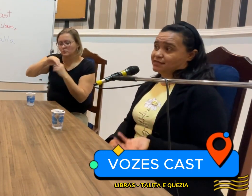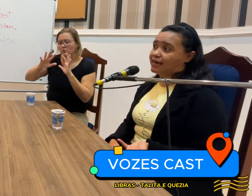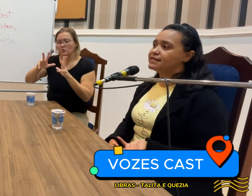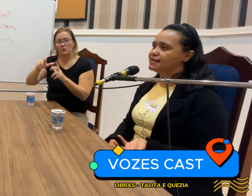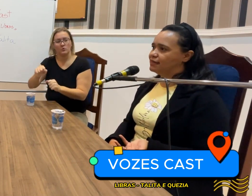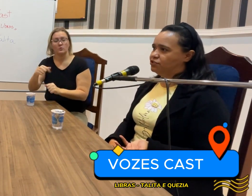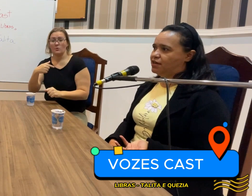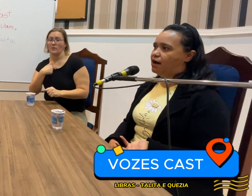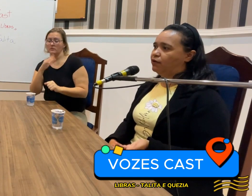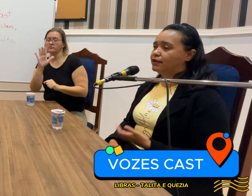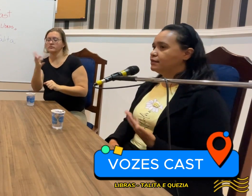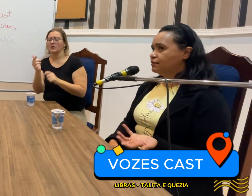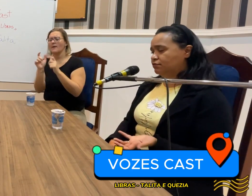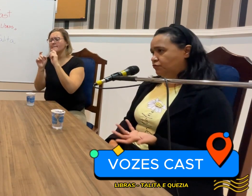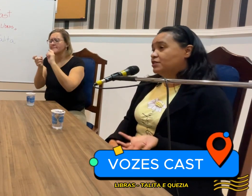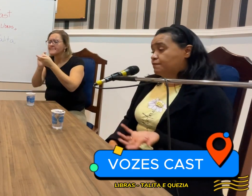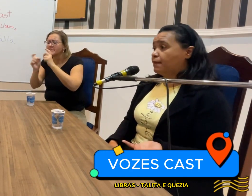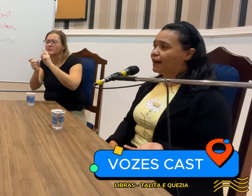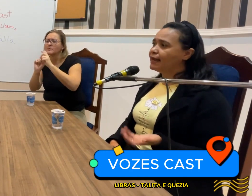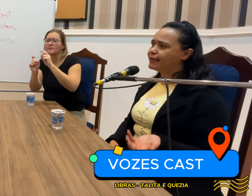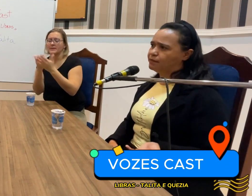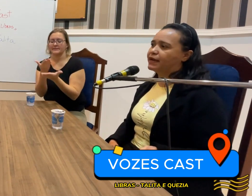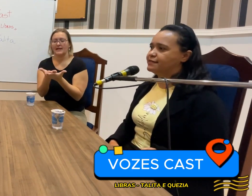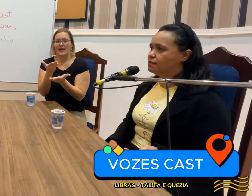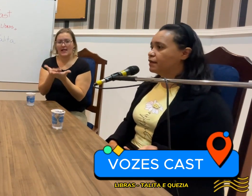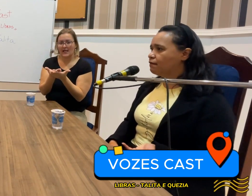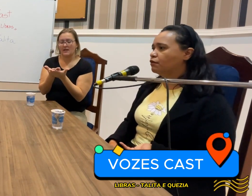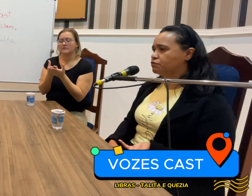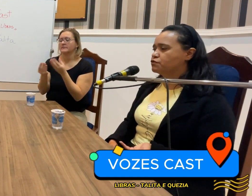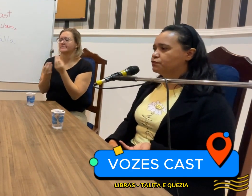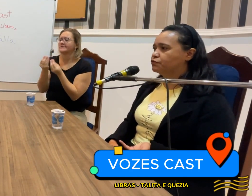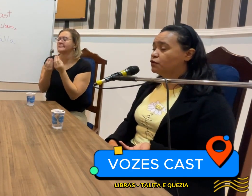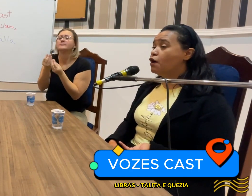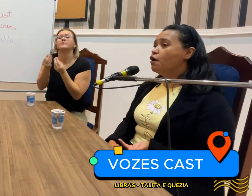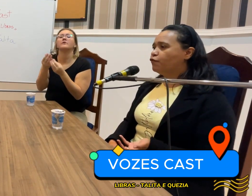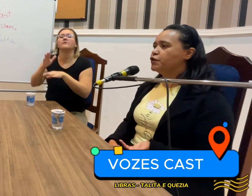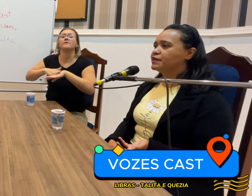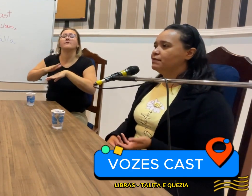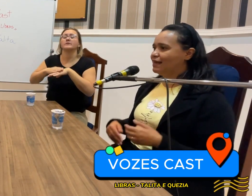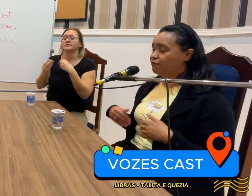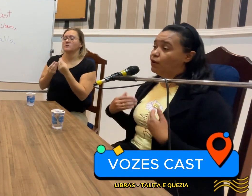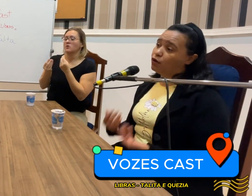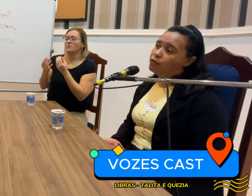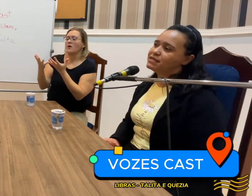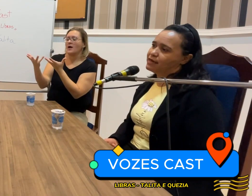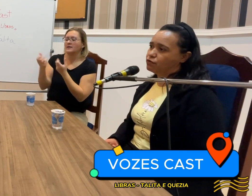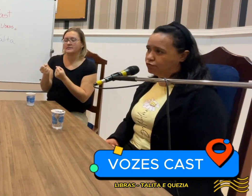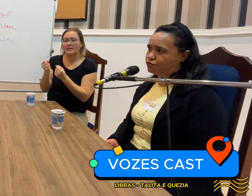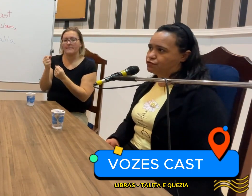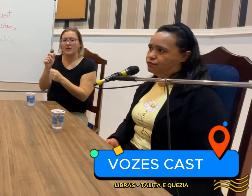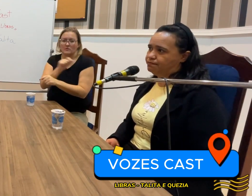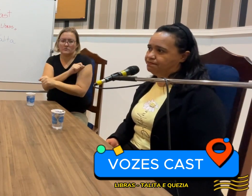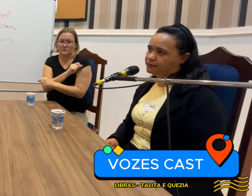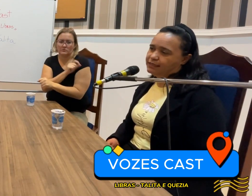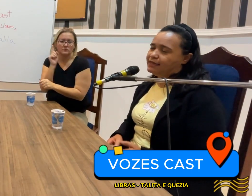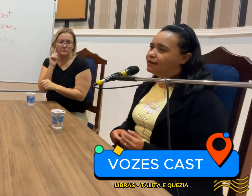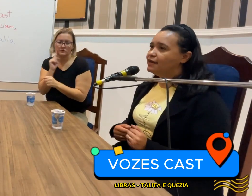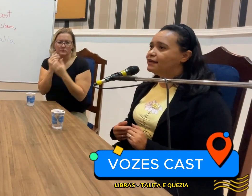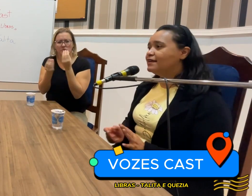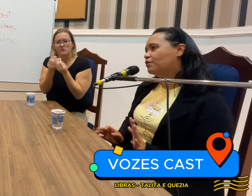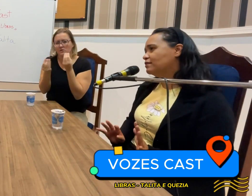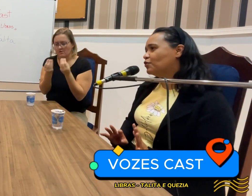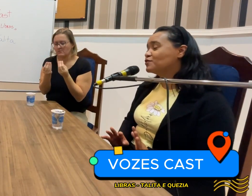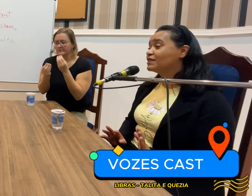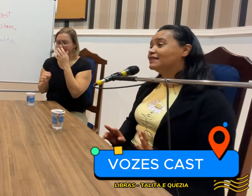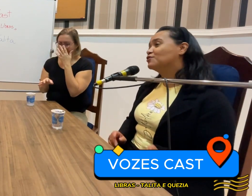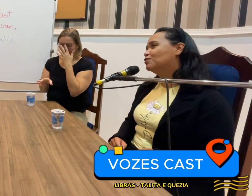tinha de estar na sala de aula despreparada para receber um aluno surdo. Foi o que me levou a começar o curso.